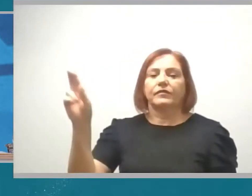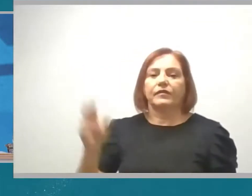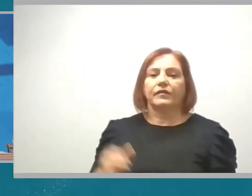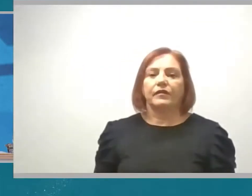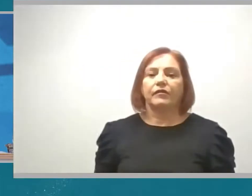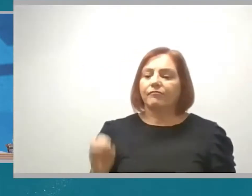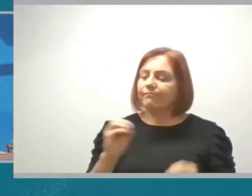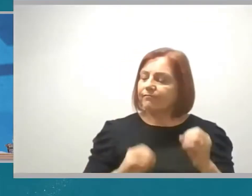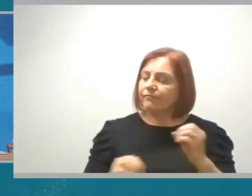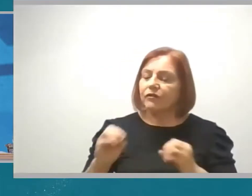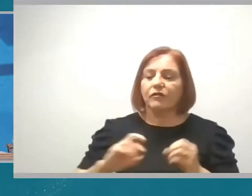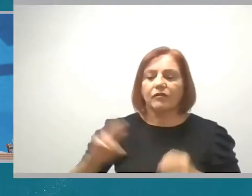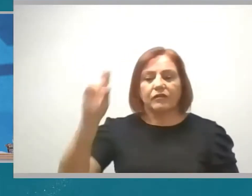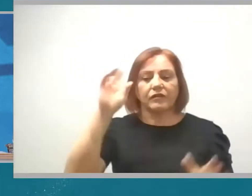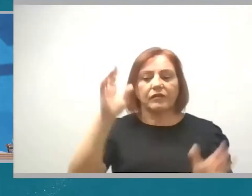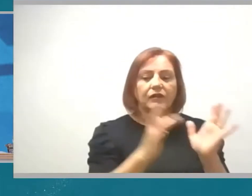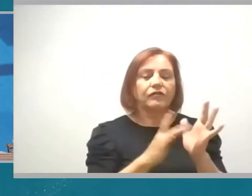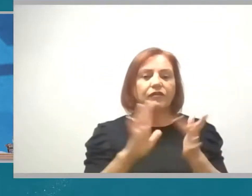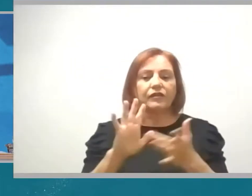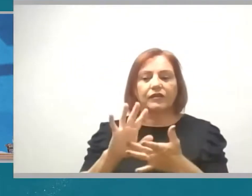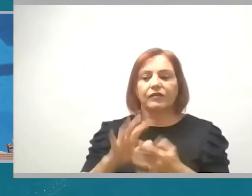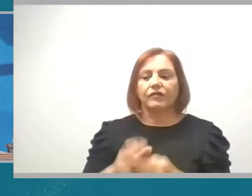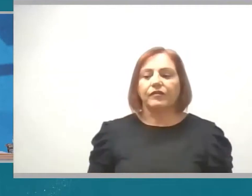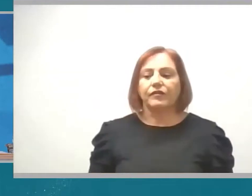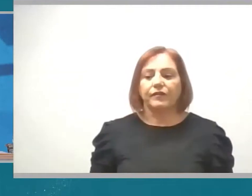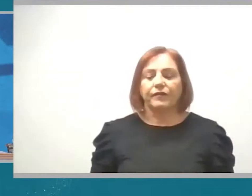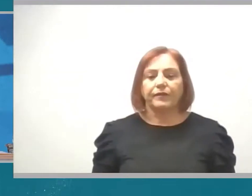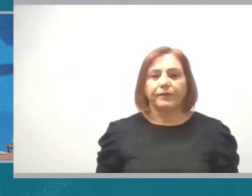Jesus, ó Senhor Jesus.